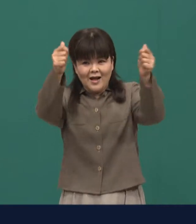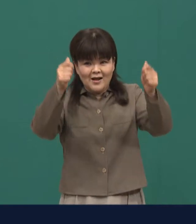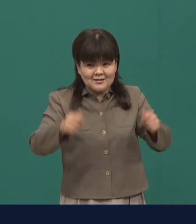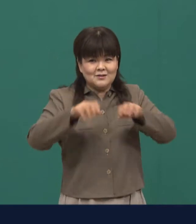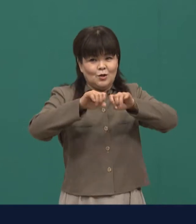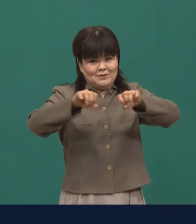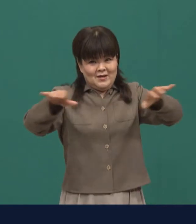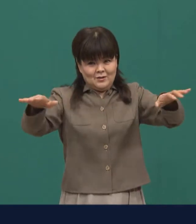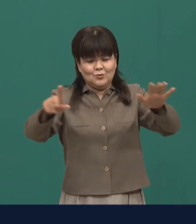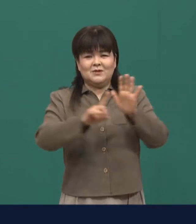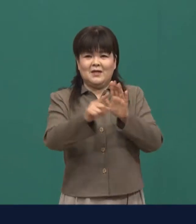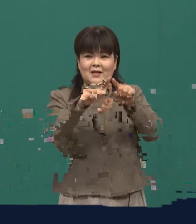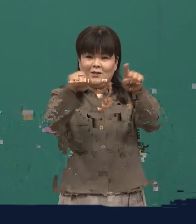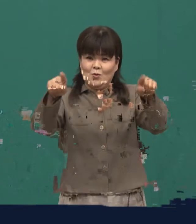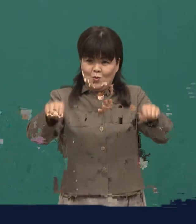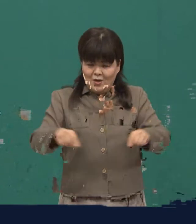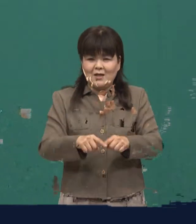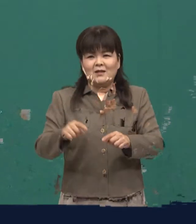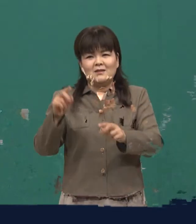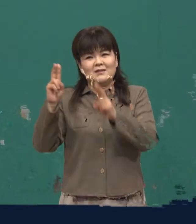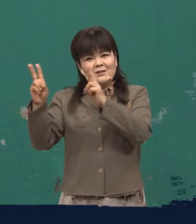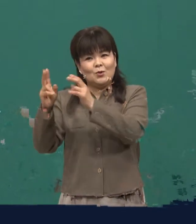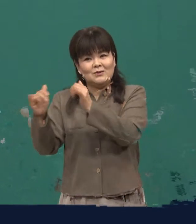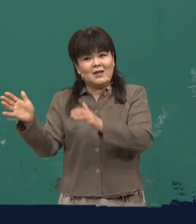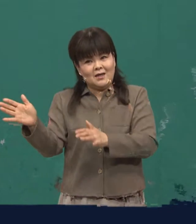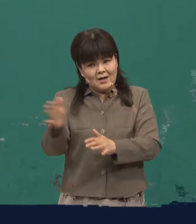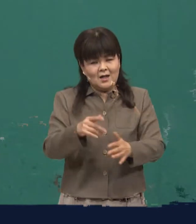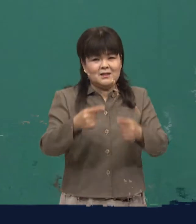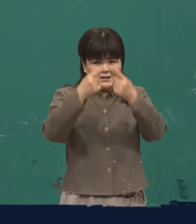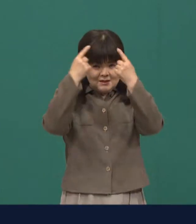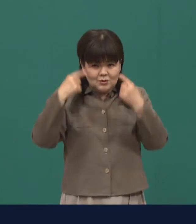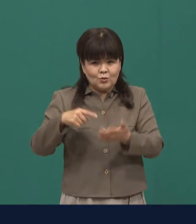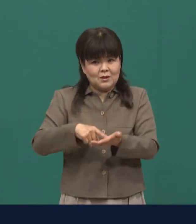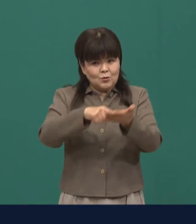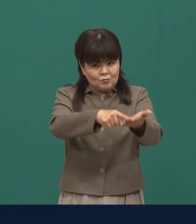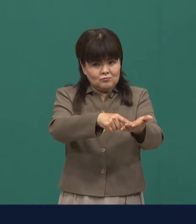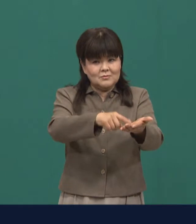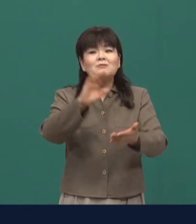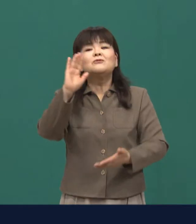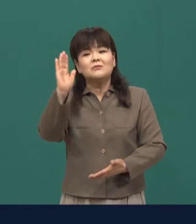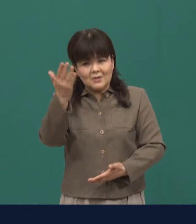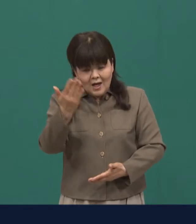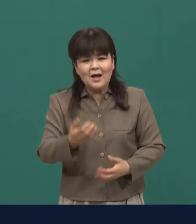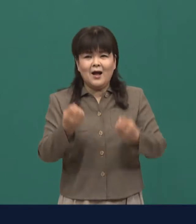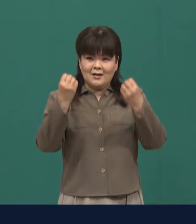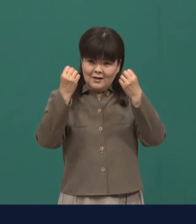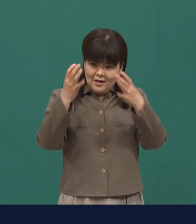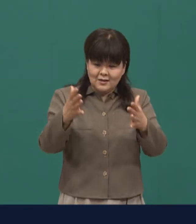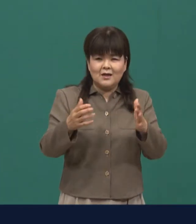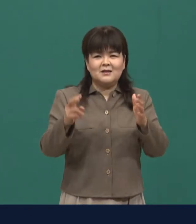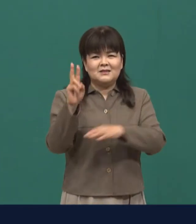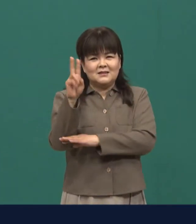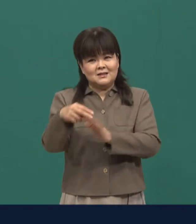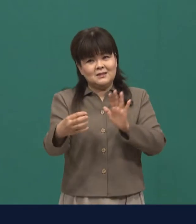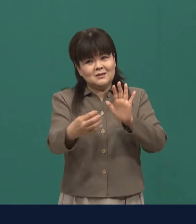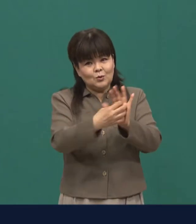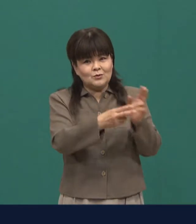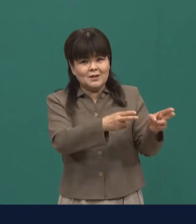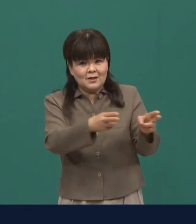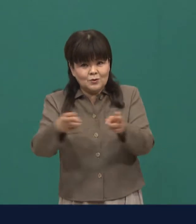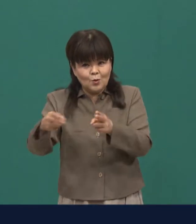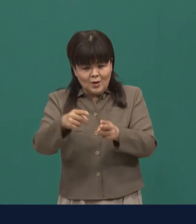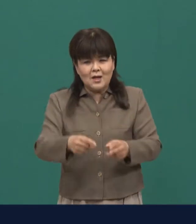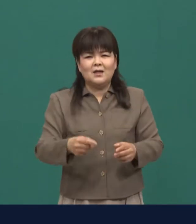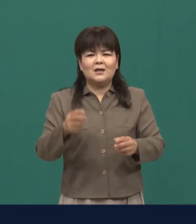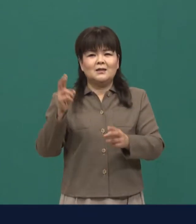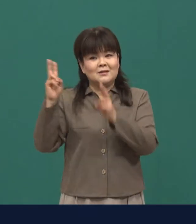これまで県が掲示を呼びかけている宣言書は事業者からの自己申告ですが、新たな認証制